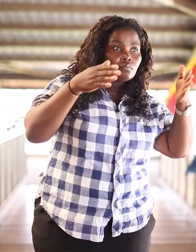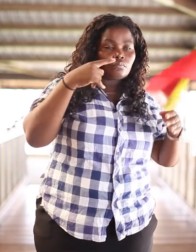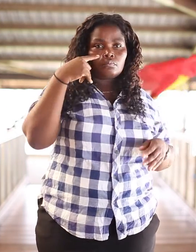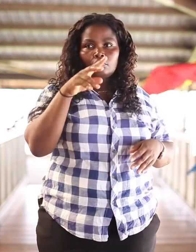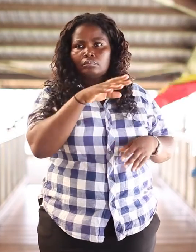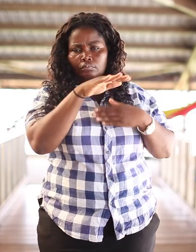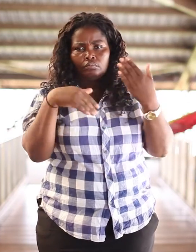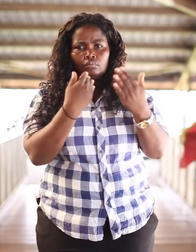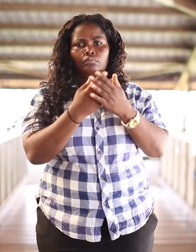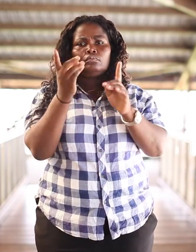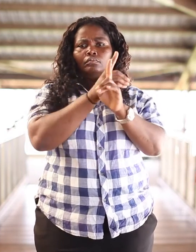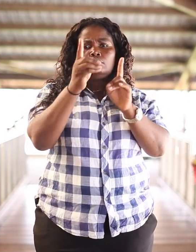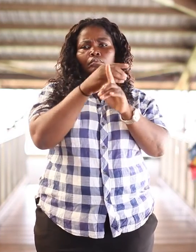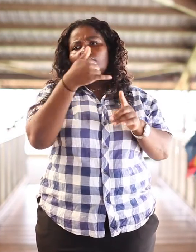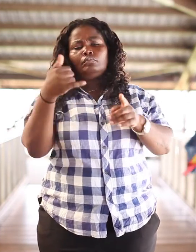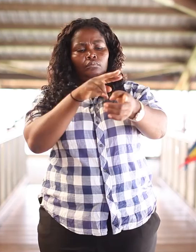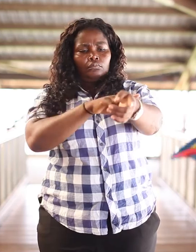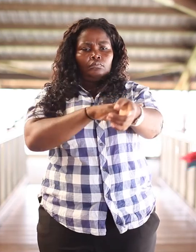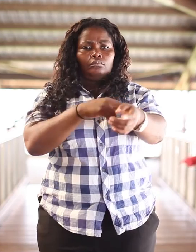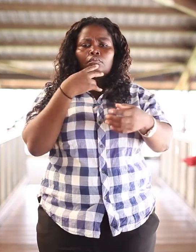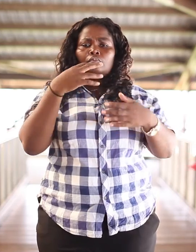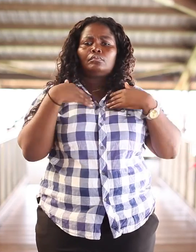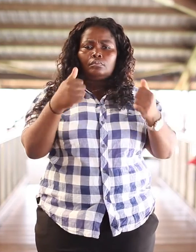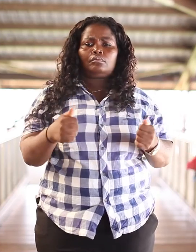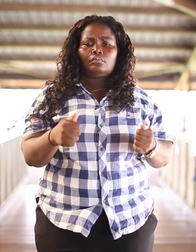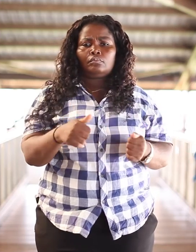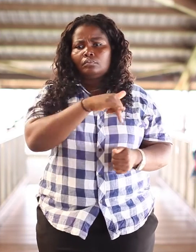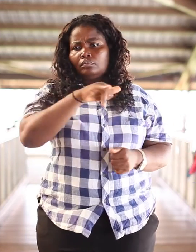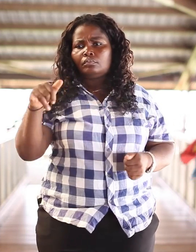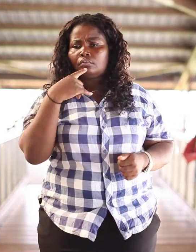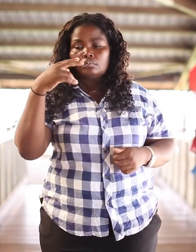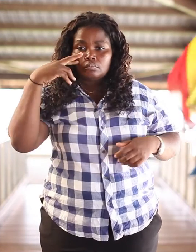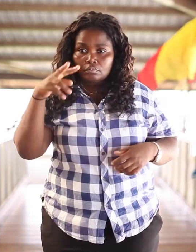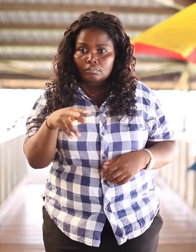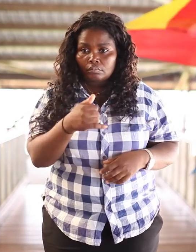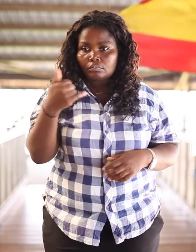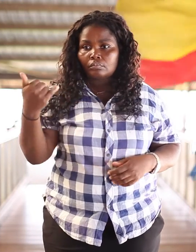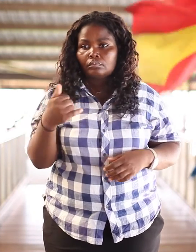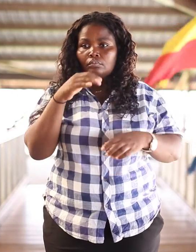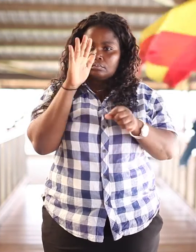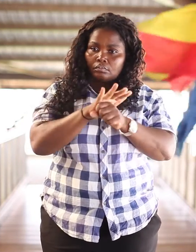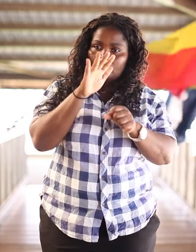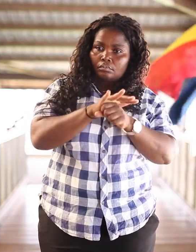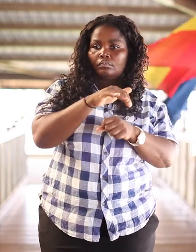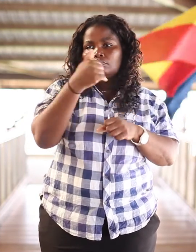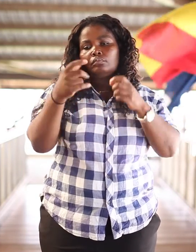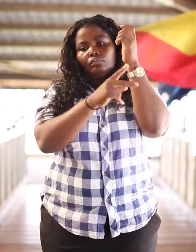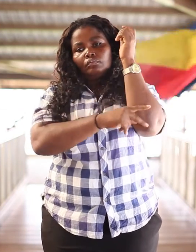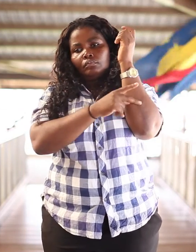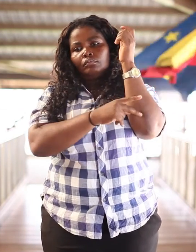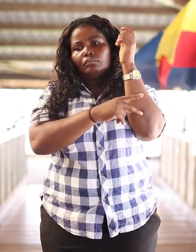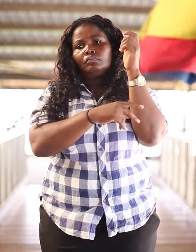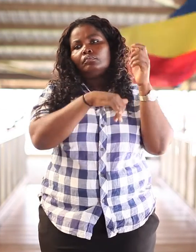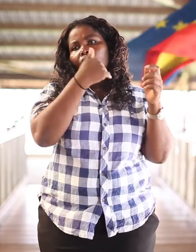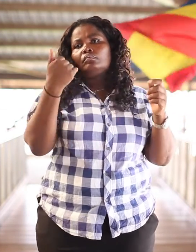la discriminación racial que existía y todavía existe en muchos países y